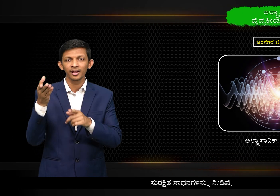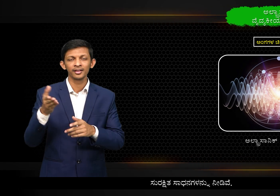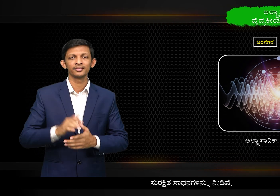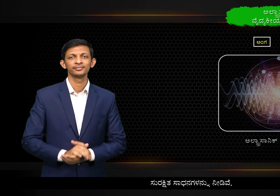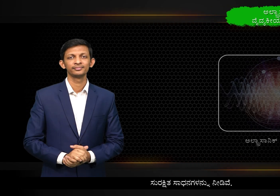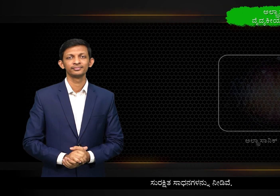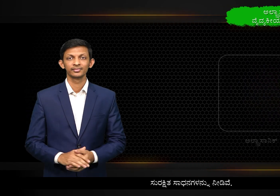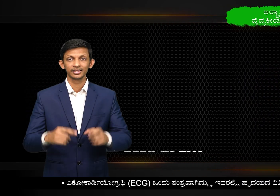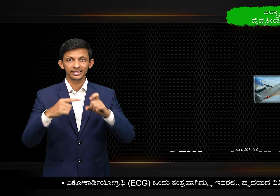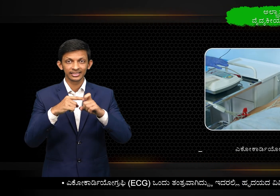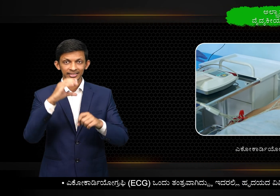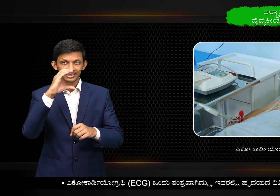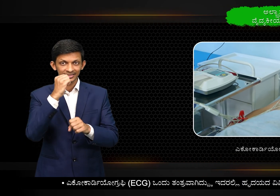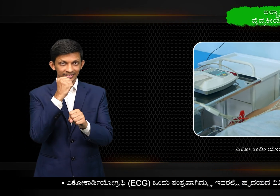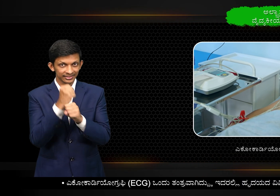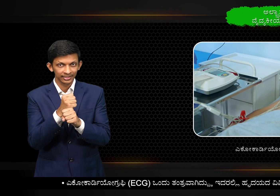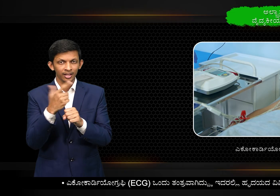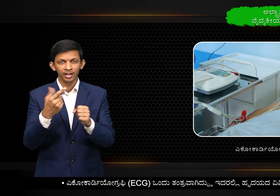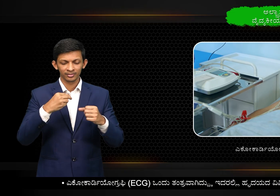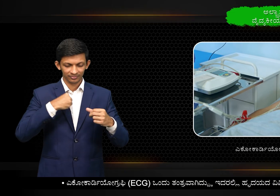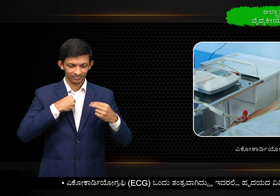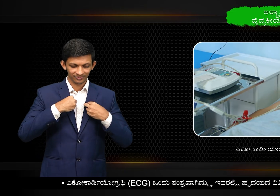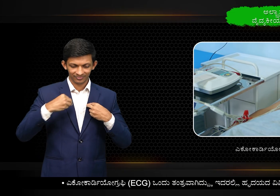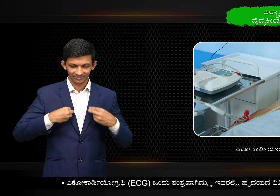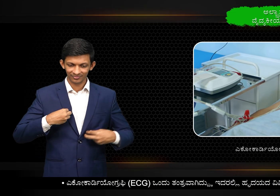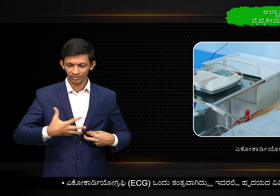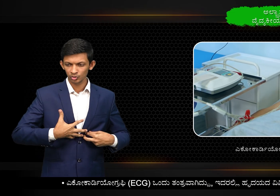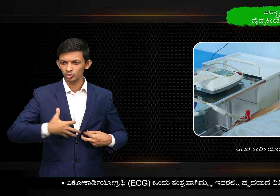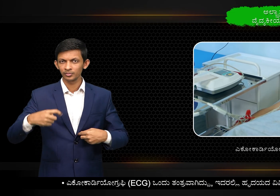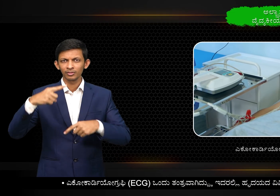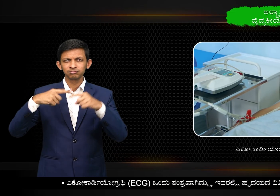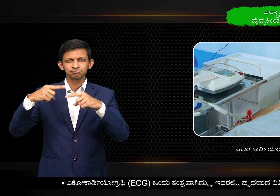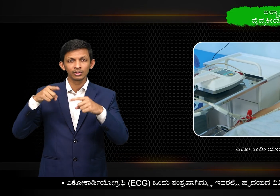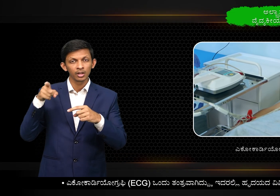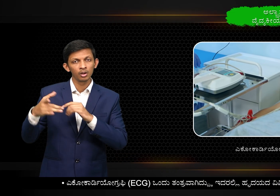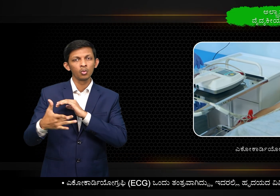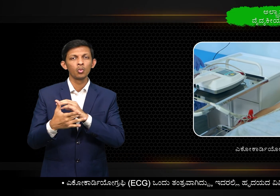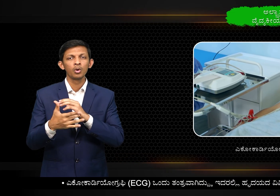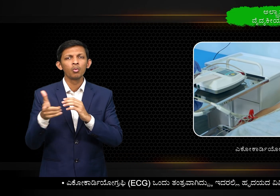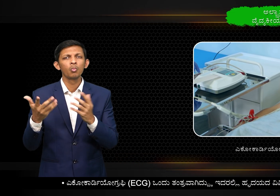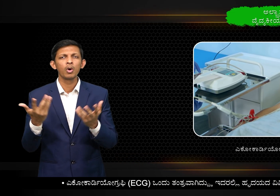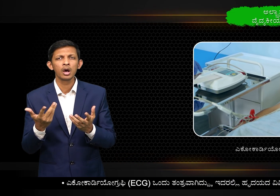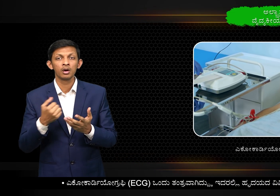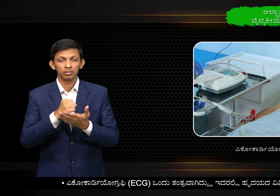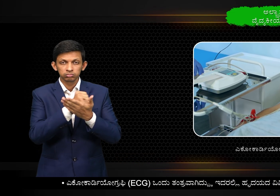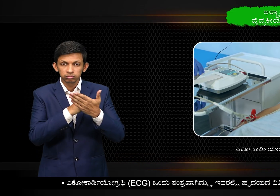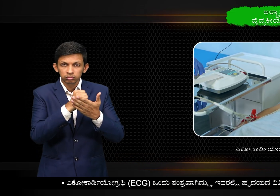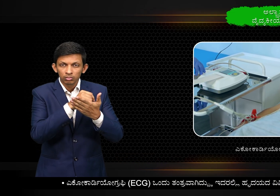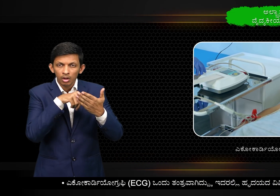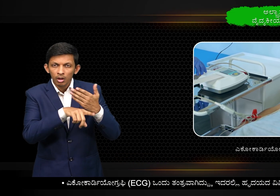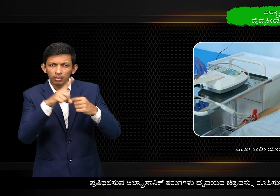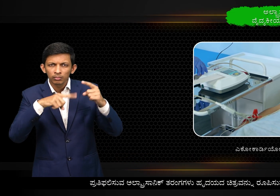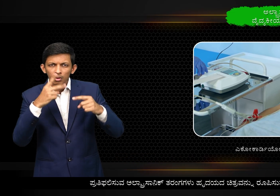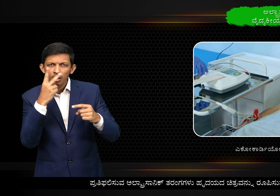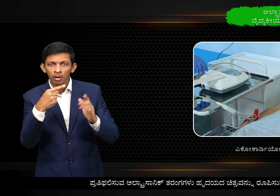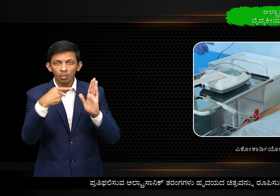ಸಾಧನಗಳನ್ನು ನೀಡಿವೆ. ಎಕೋಕಾರ್ಡಿಯೋಗ್ರಾಮ್ ಇಸಿಜಿ ಒಂದು ತಂತ್ರಜ್ಞವಾಗಿದ್ದು ಇದರಲ್ಲಿ ಹೃದಯದ ವಿವಿಧ